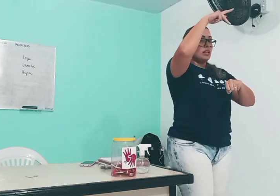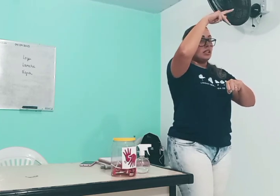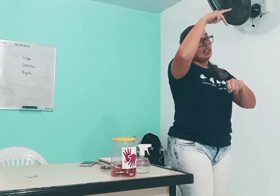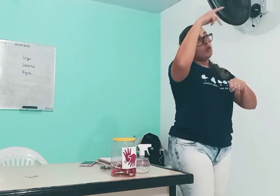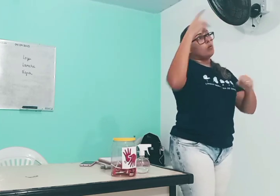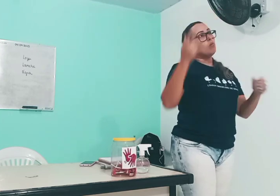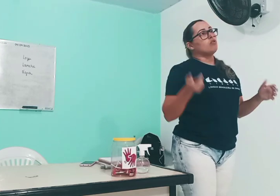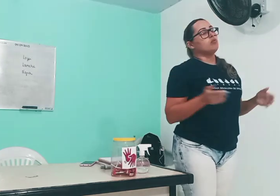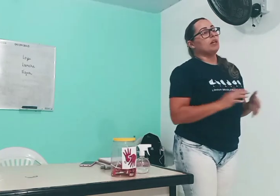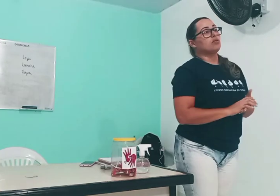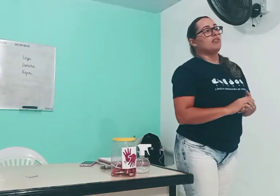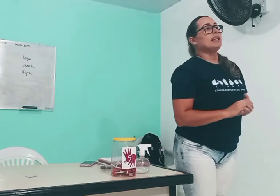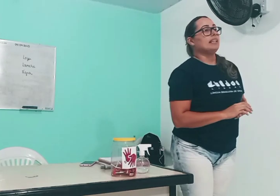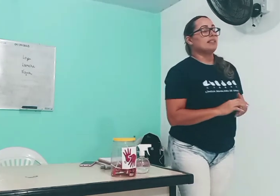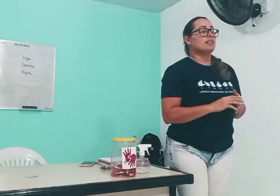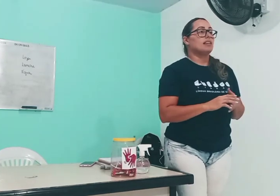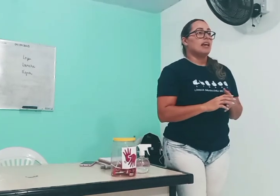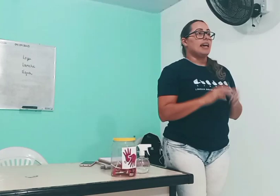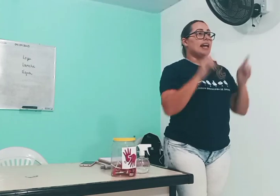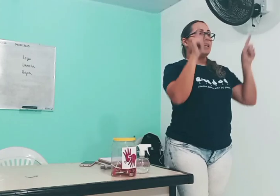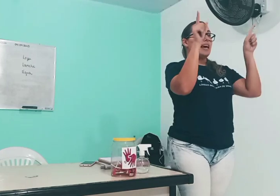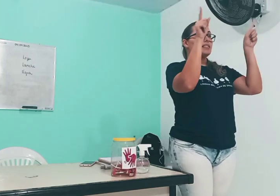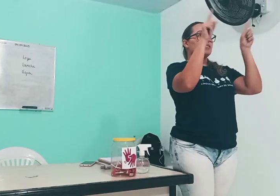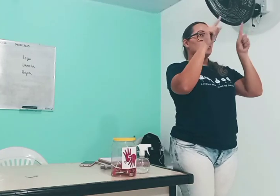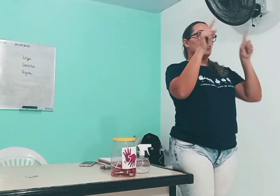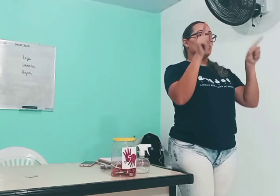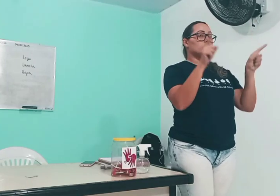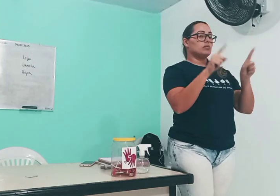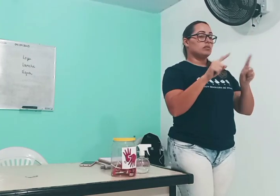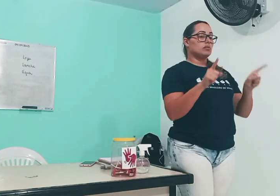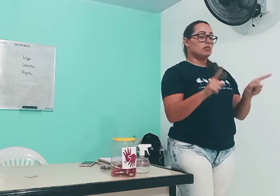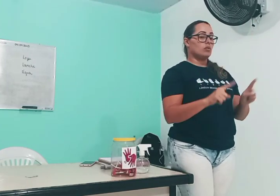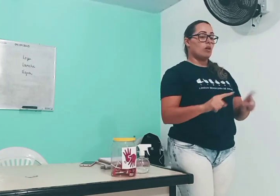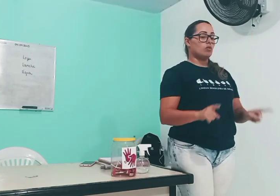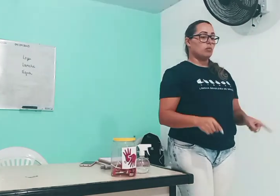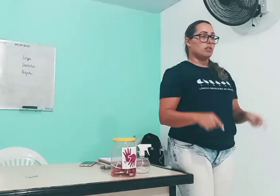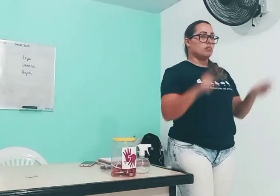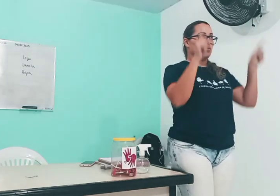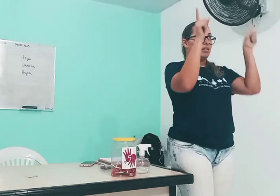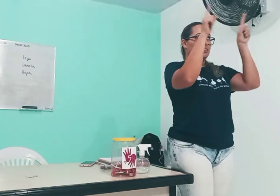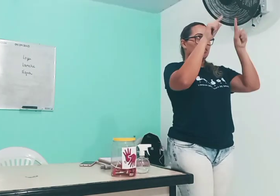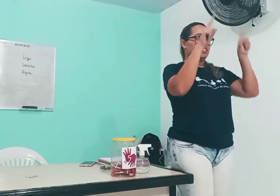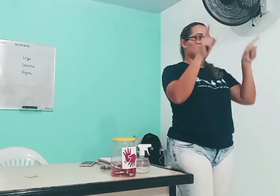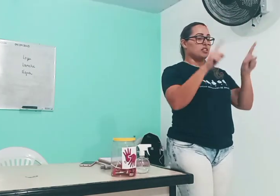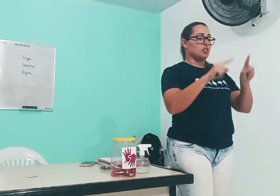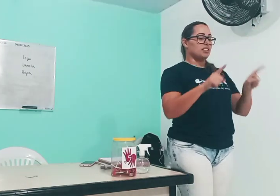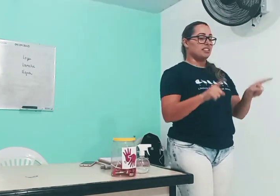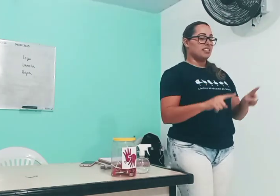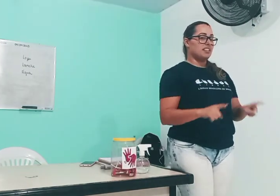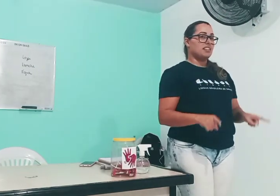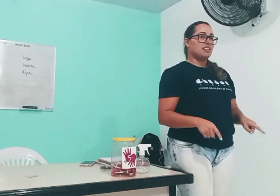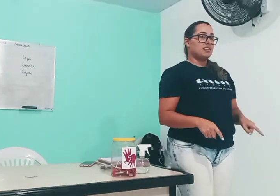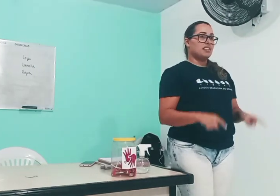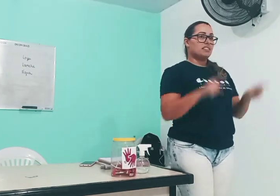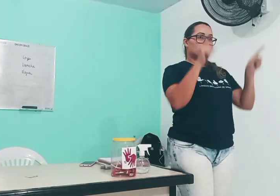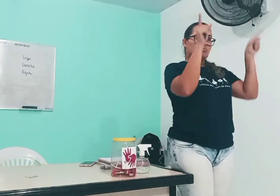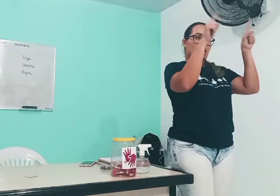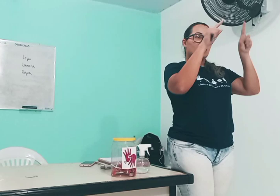Que nem o movimento feliz. Ele é assim, ó. Qual o nome desse movimento que eu esqueci, gente?